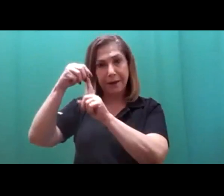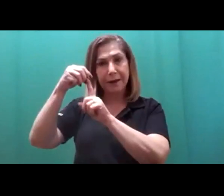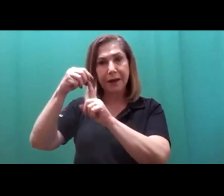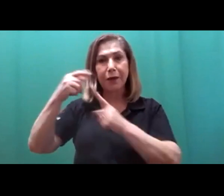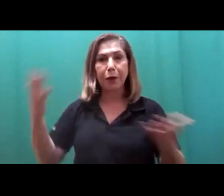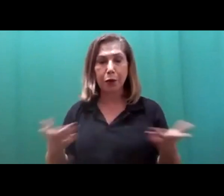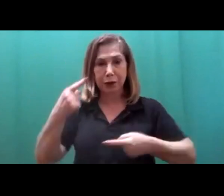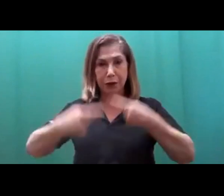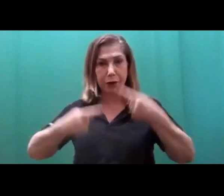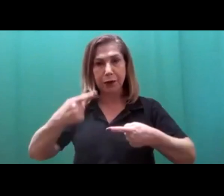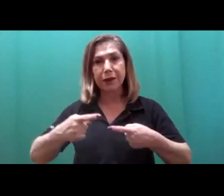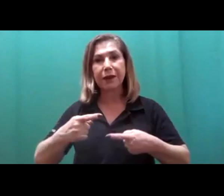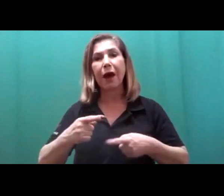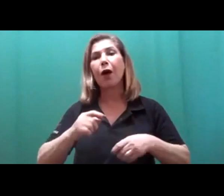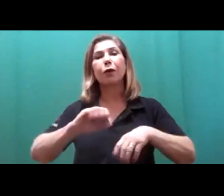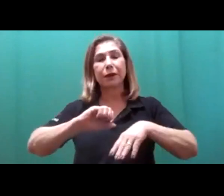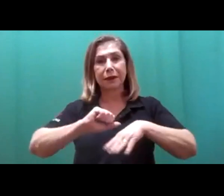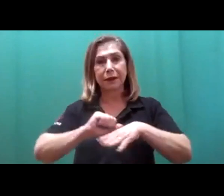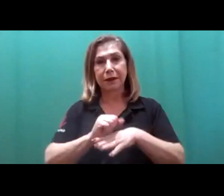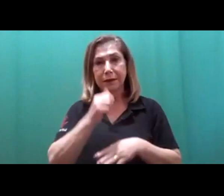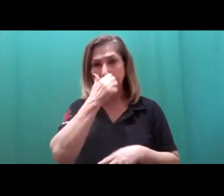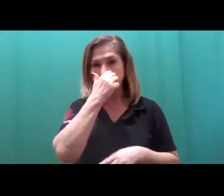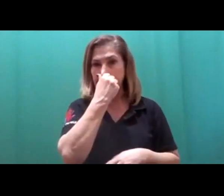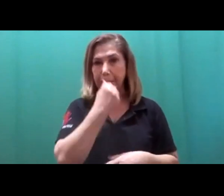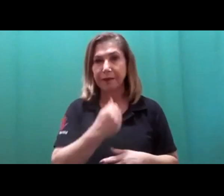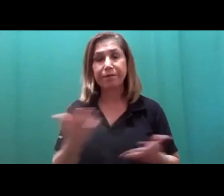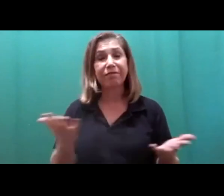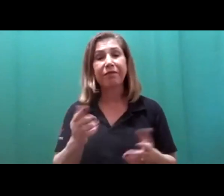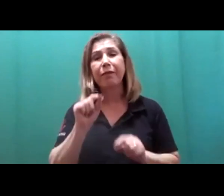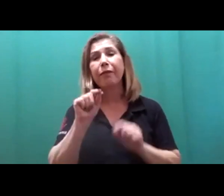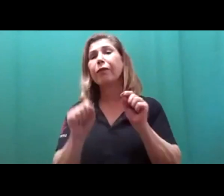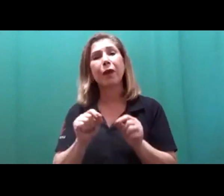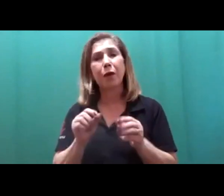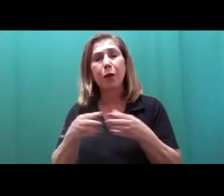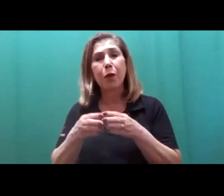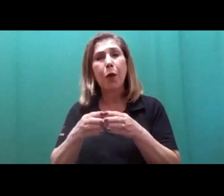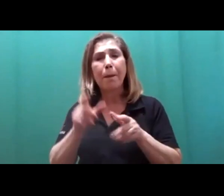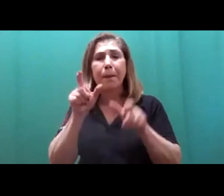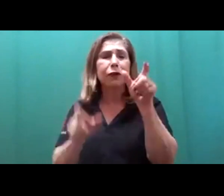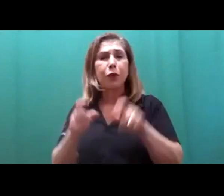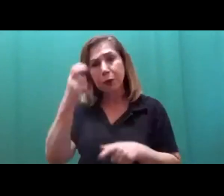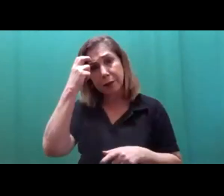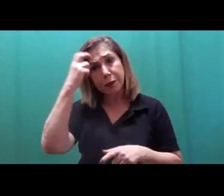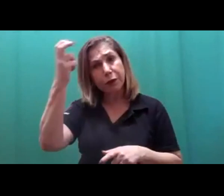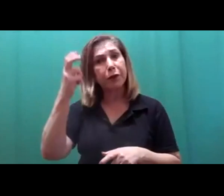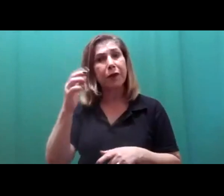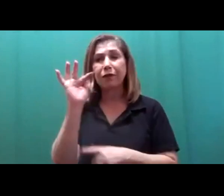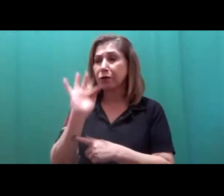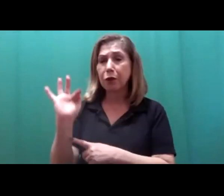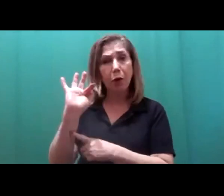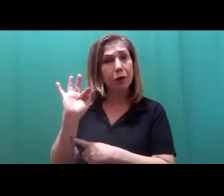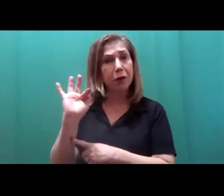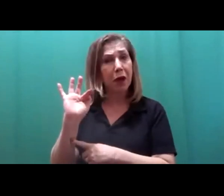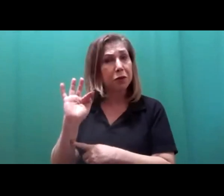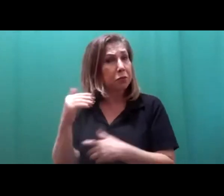racial. Então, assim, a ABA, Associação Brasileira de Agroecologia, é formada por intelectuais, acadêmicos ou não, que pensa